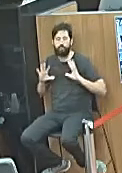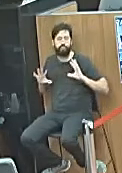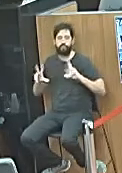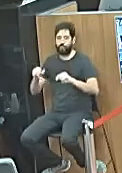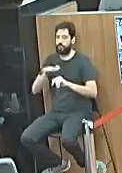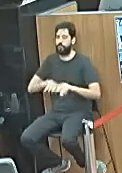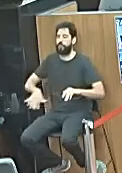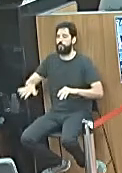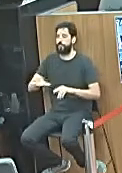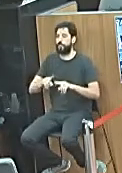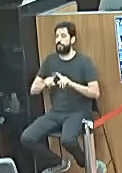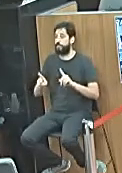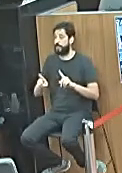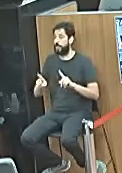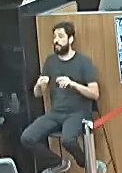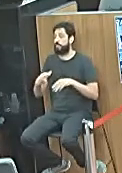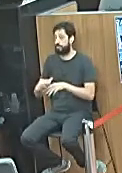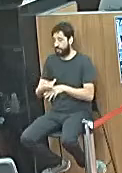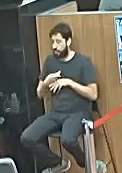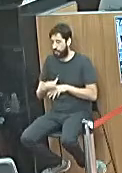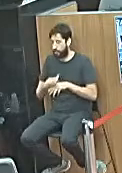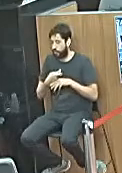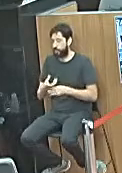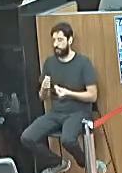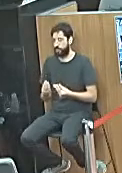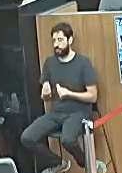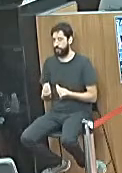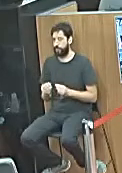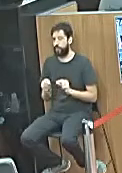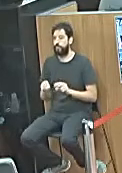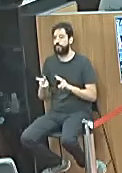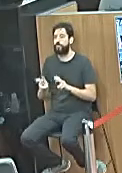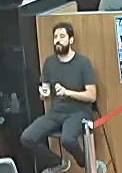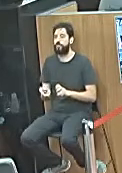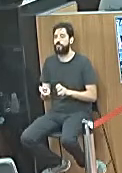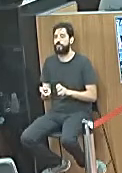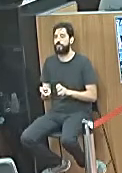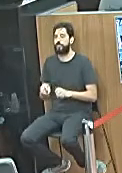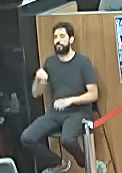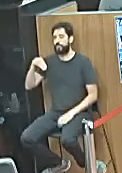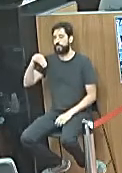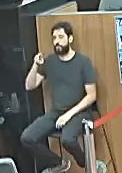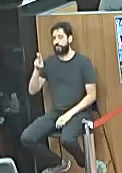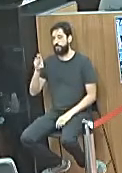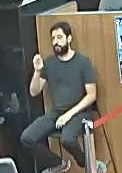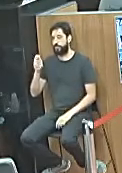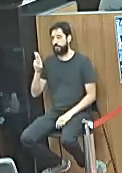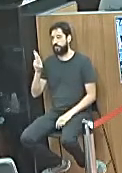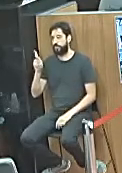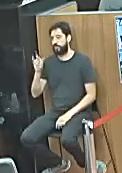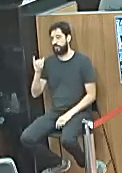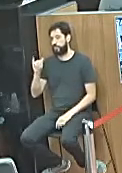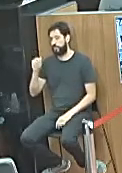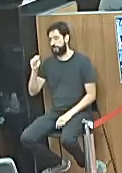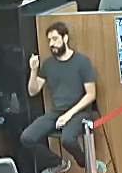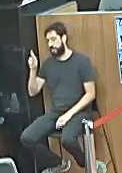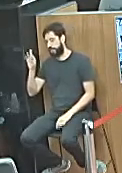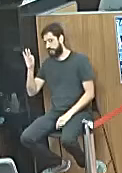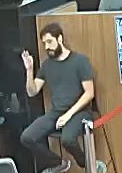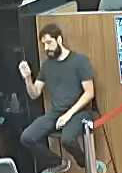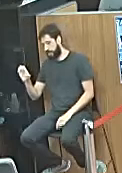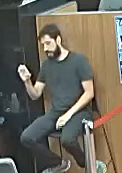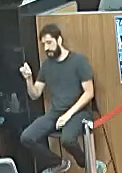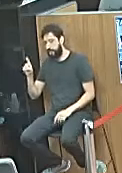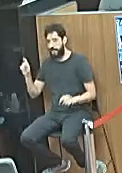mas têm nos procurado muito a questão do mucuri arte é eu estva are